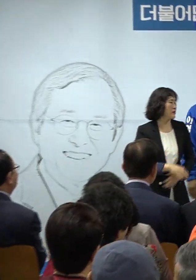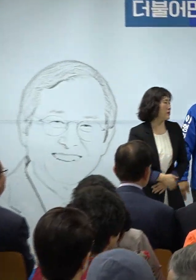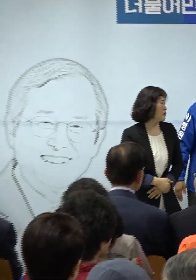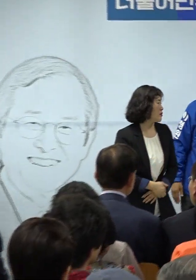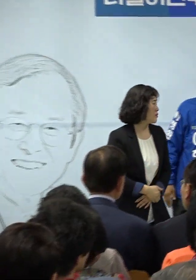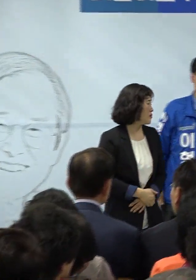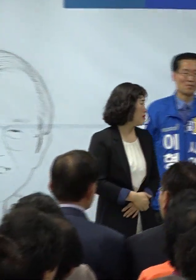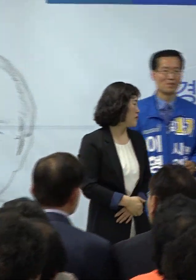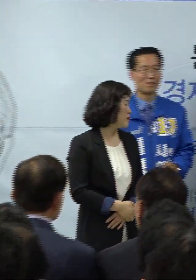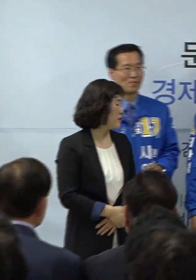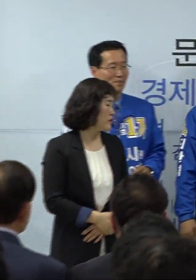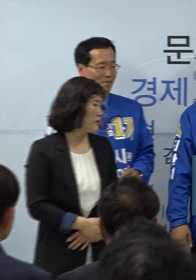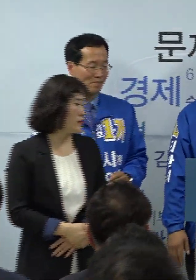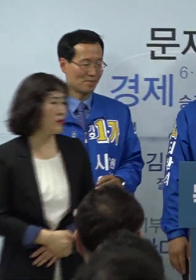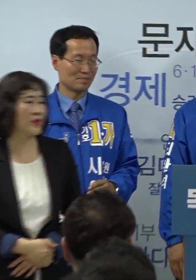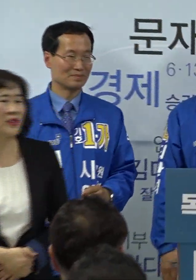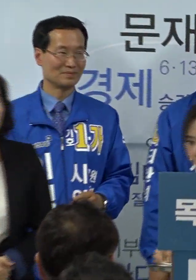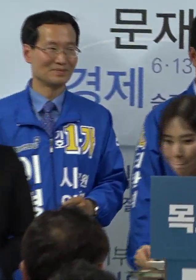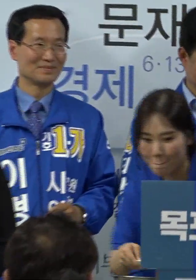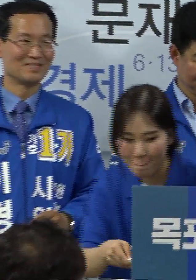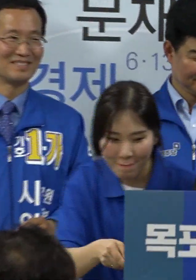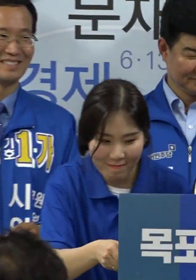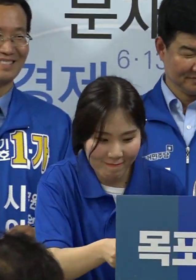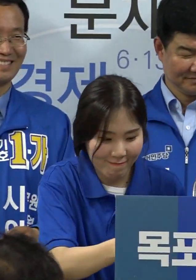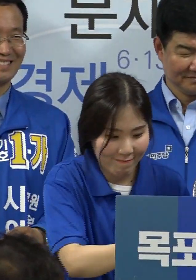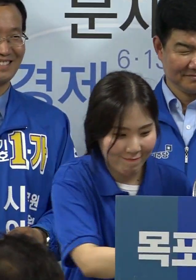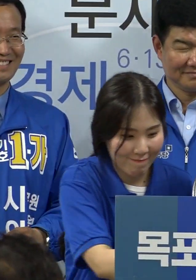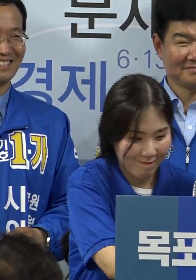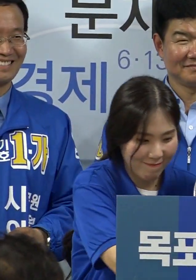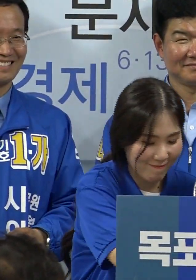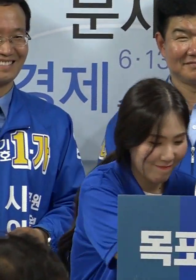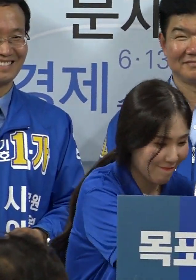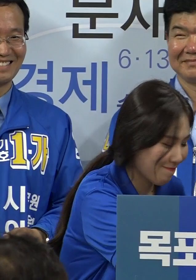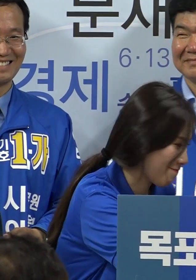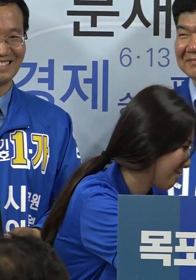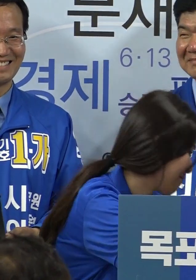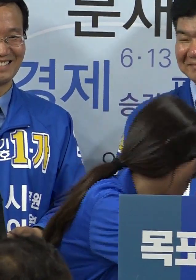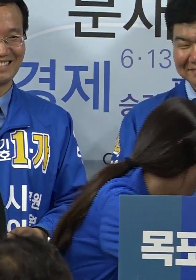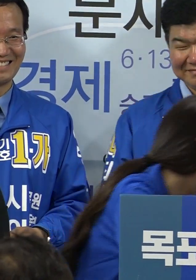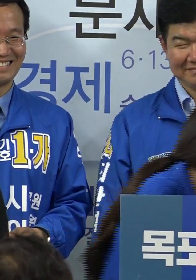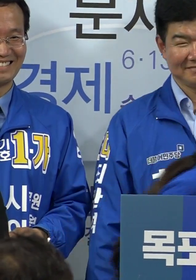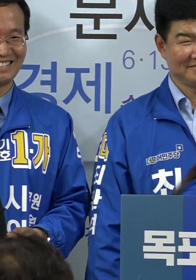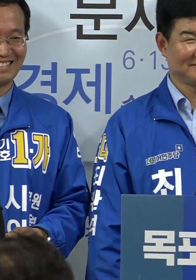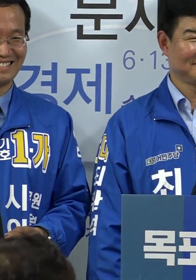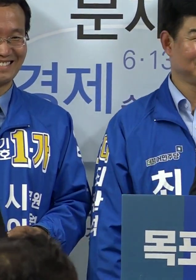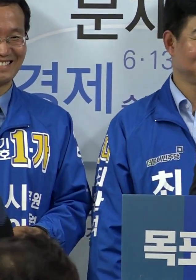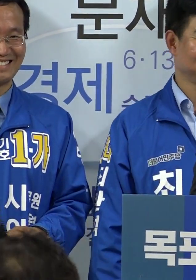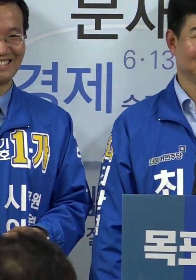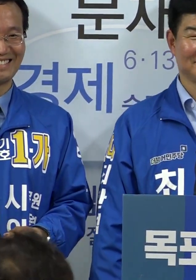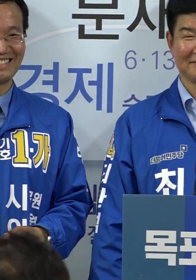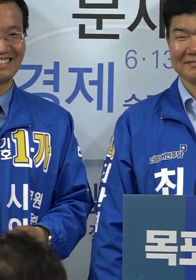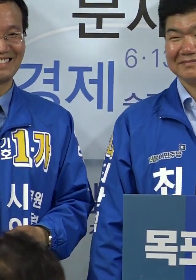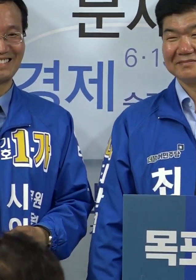네, 오메 오메. 뭔 사람들을 이렇게 많이 와버렸다요. 정말.